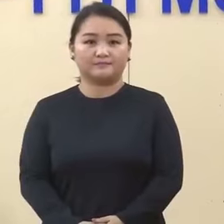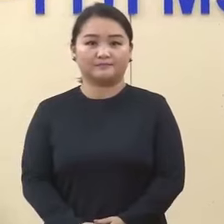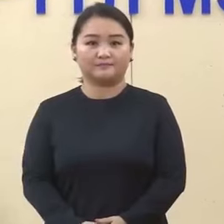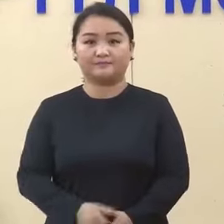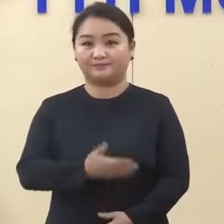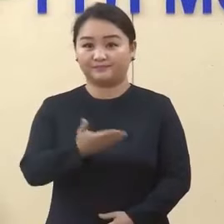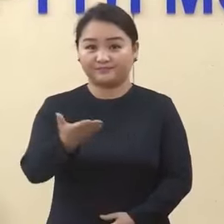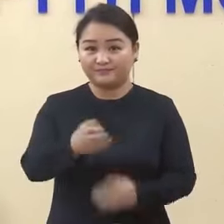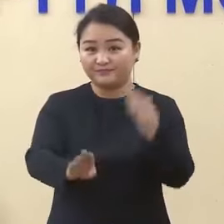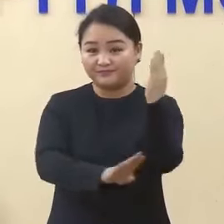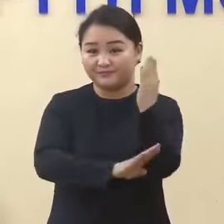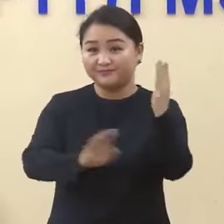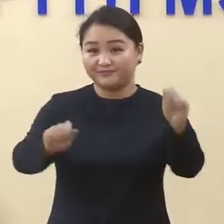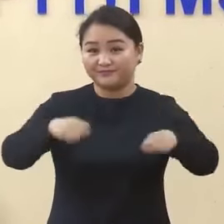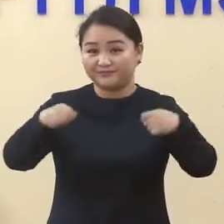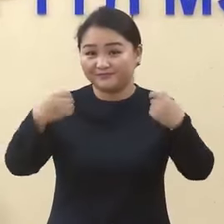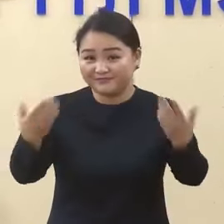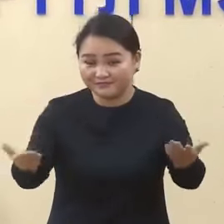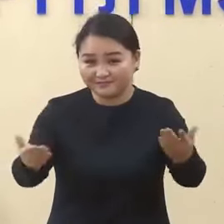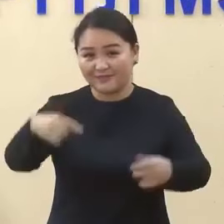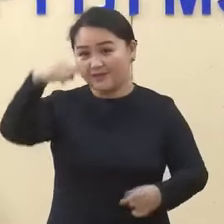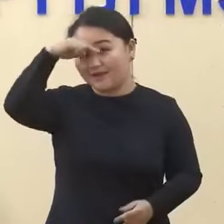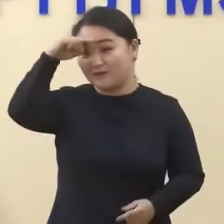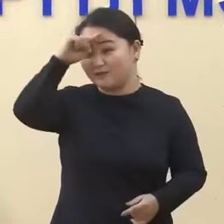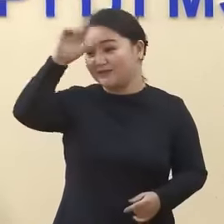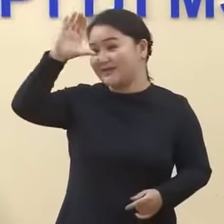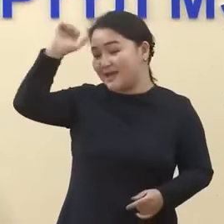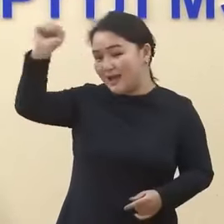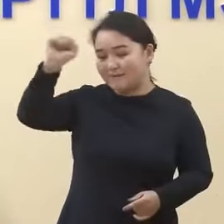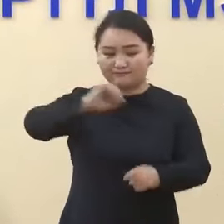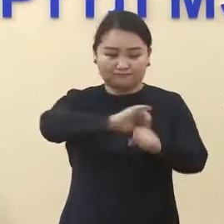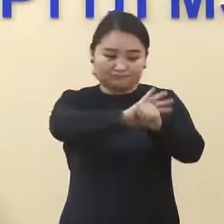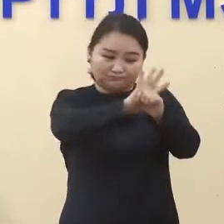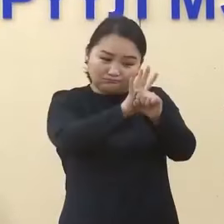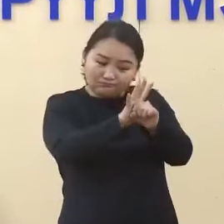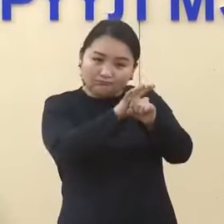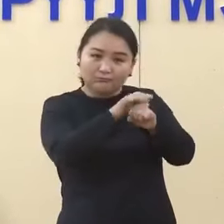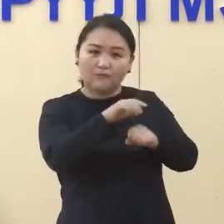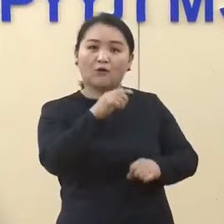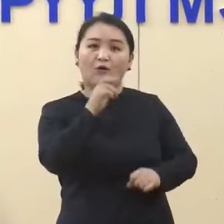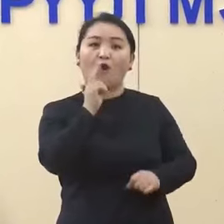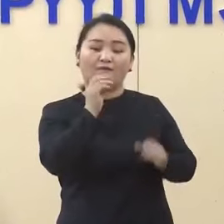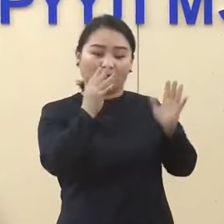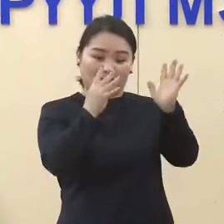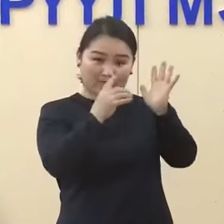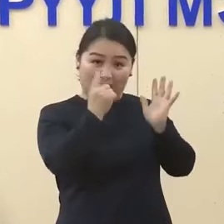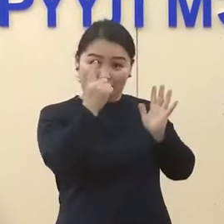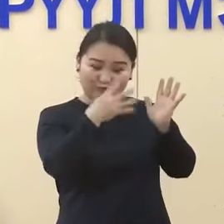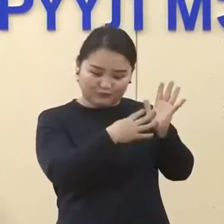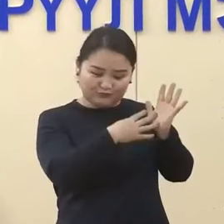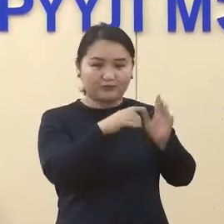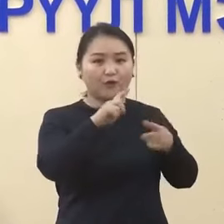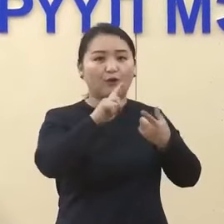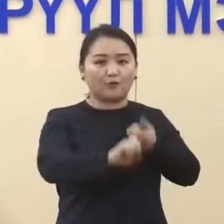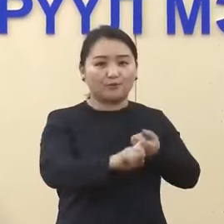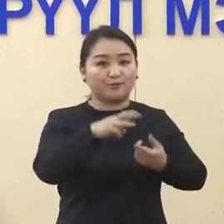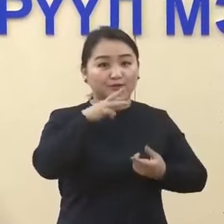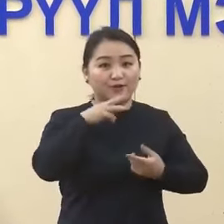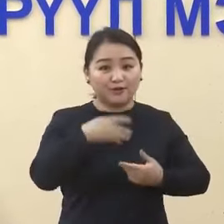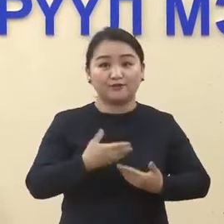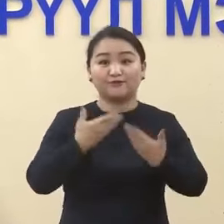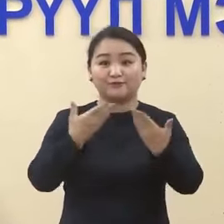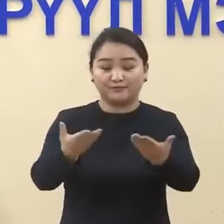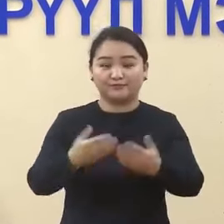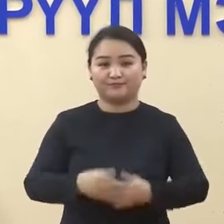За та бүхний өнөөдөр ямар амгалан айлтгын эрүүл мэндийн яамнаас коронавирус халдвар уу COVID-19-тэй холбогдсон мэдээллийн цаг одоо эхэлж